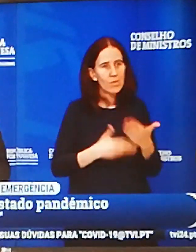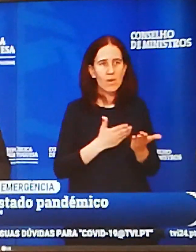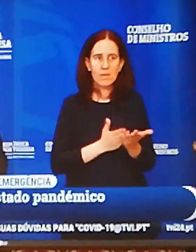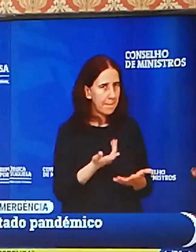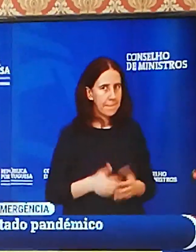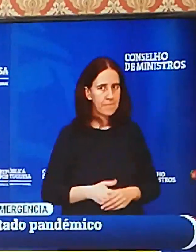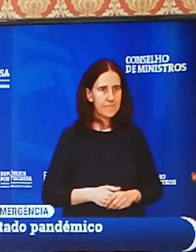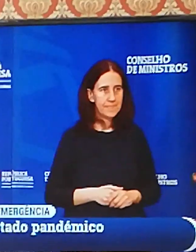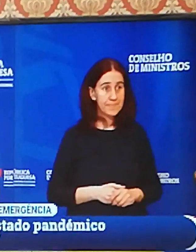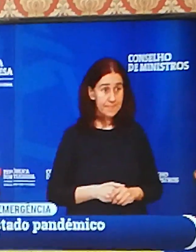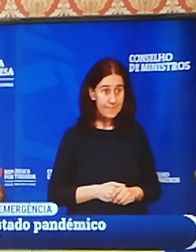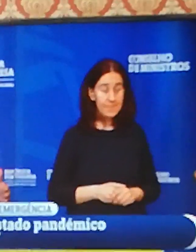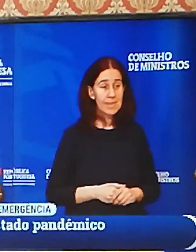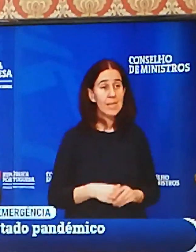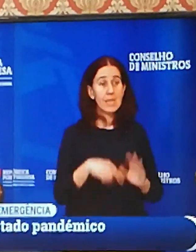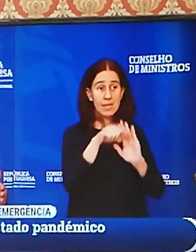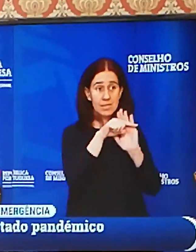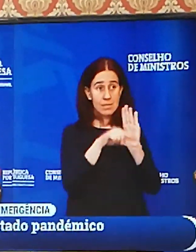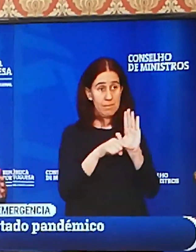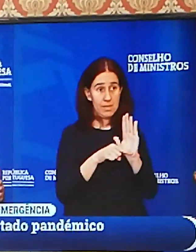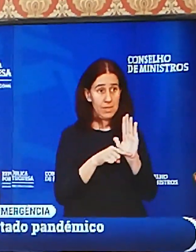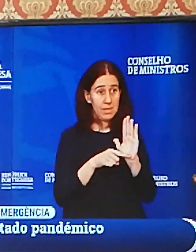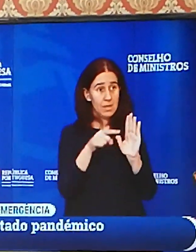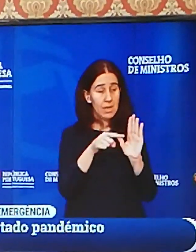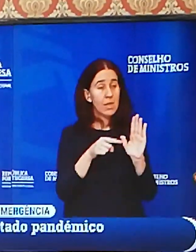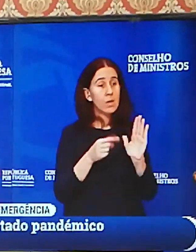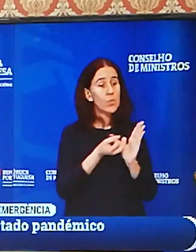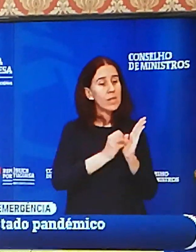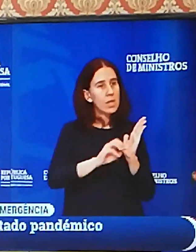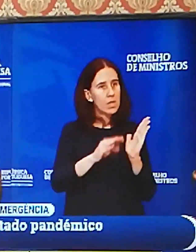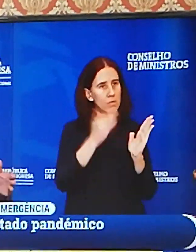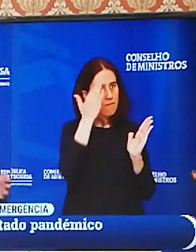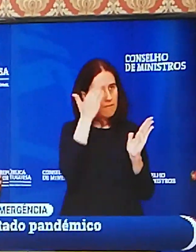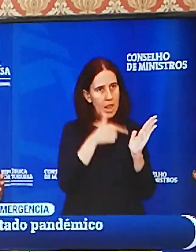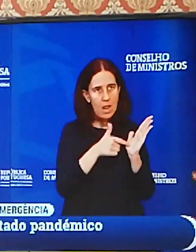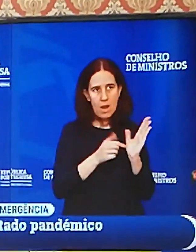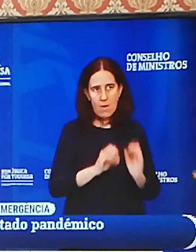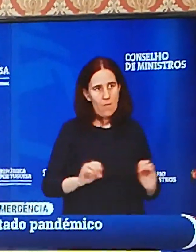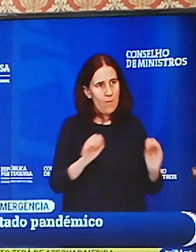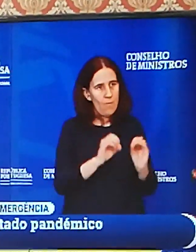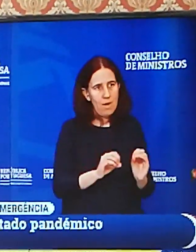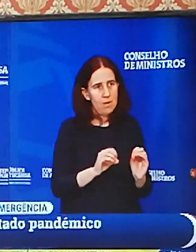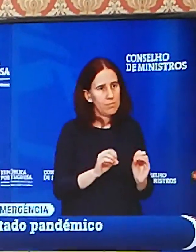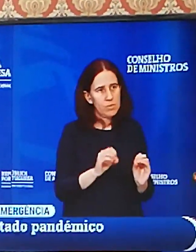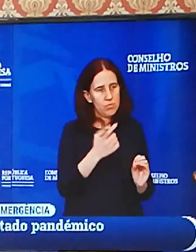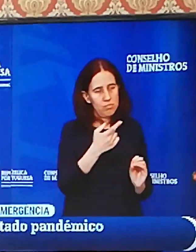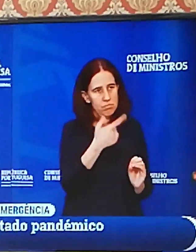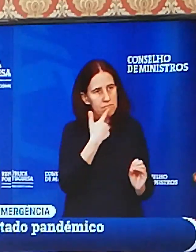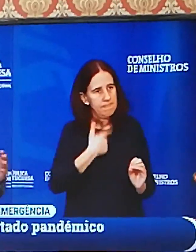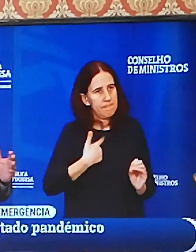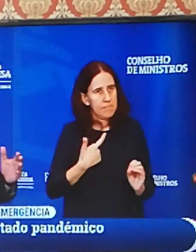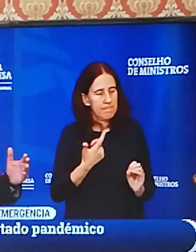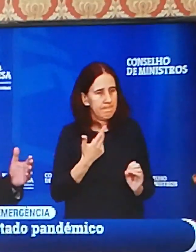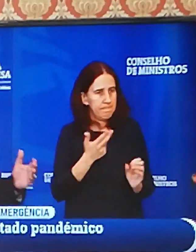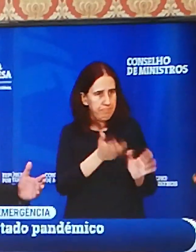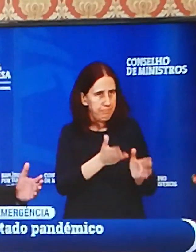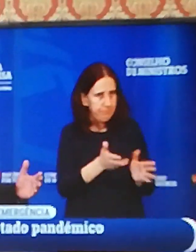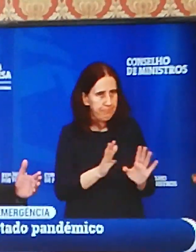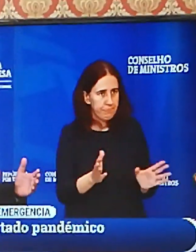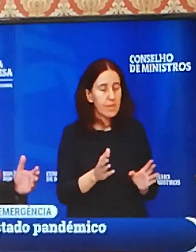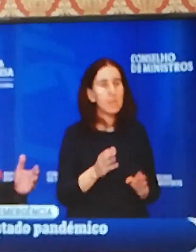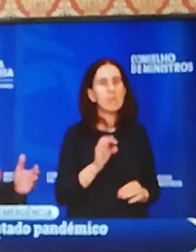decorrer. Essa medida não está sequer prevista no projeto de decreto, portanto é uma questão que não se coloca de todo.